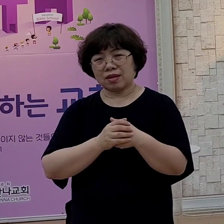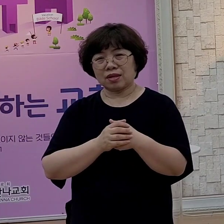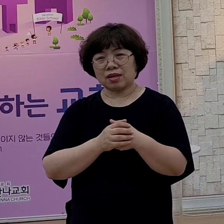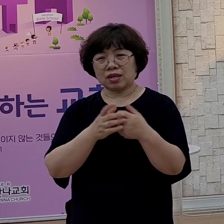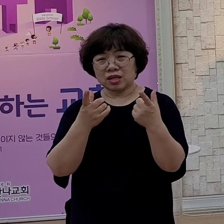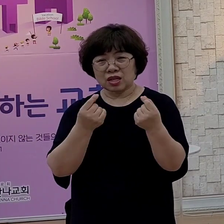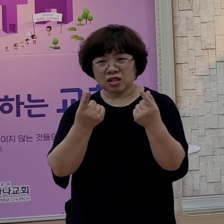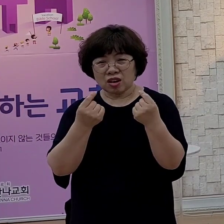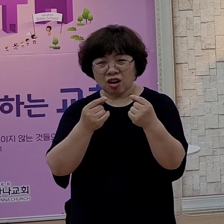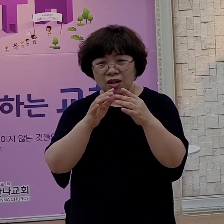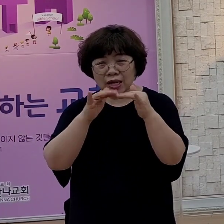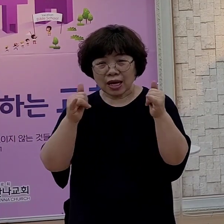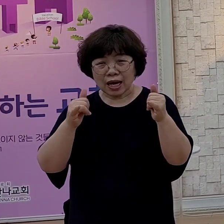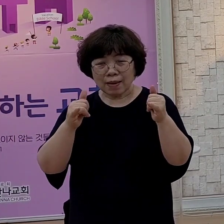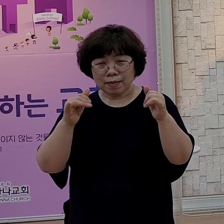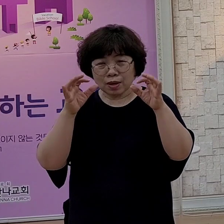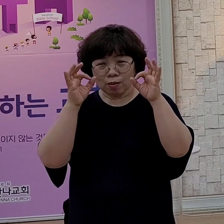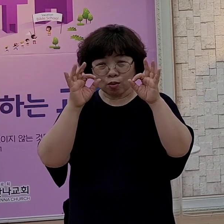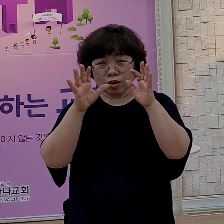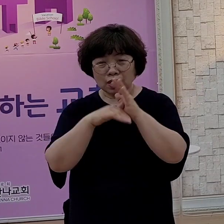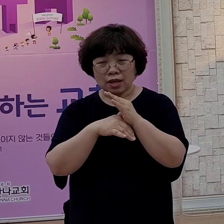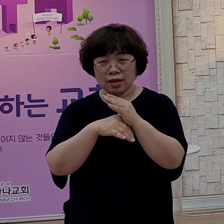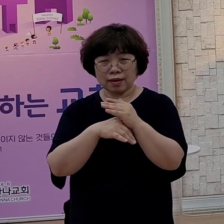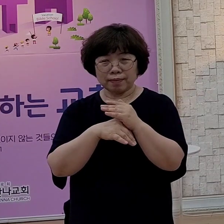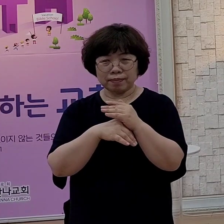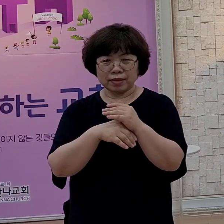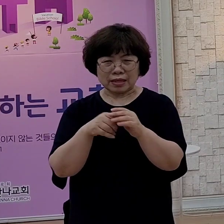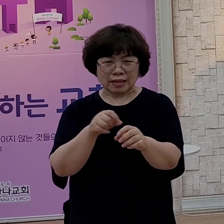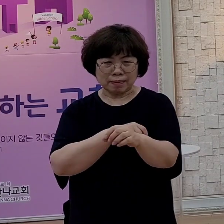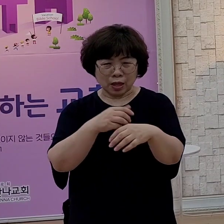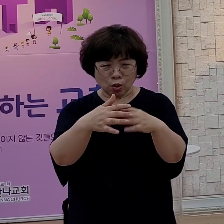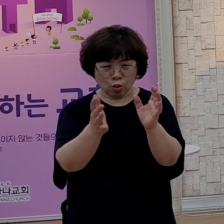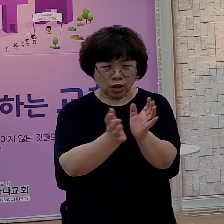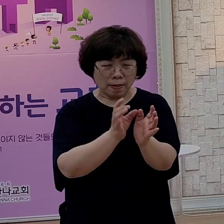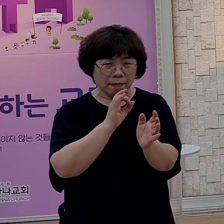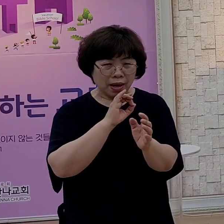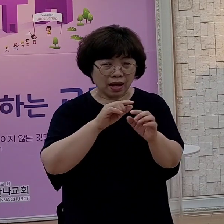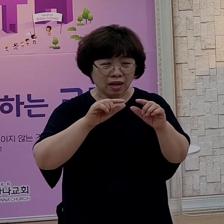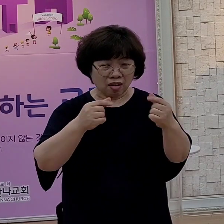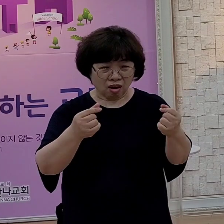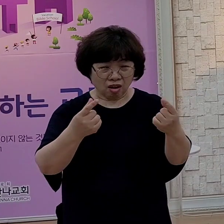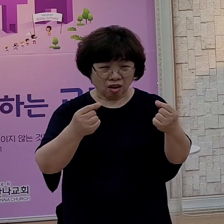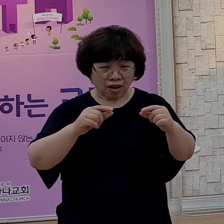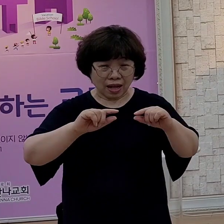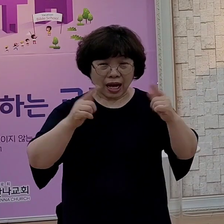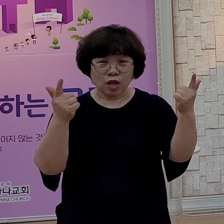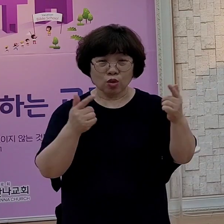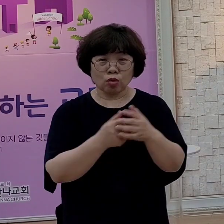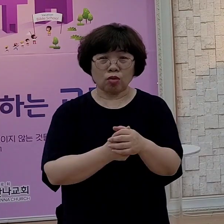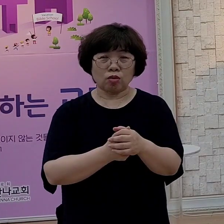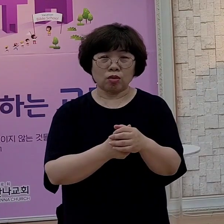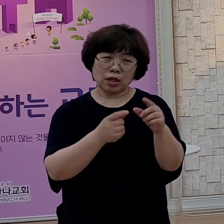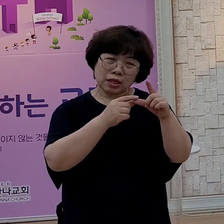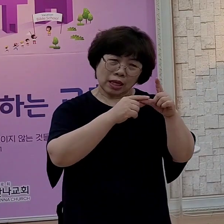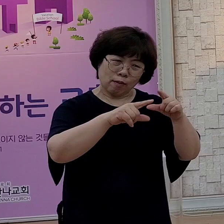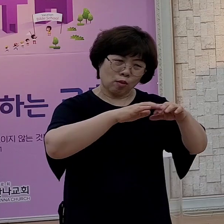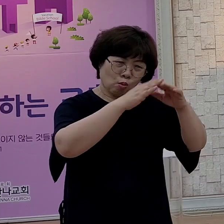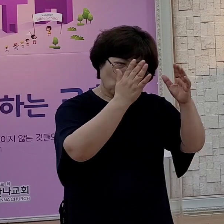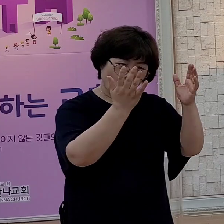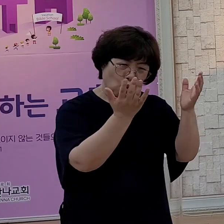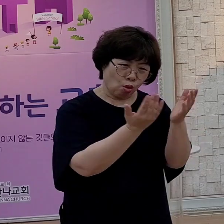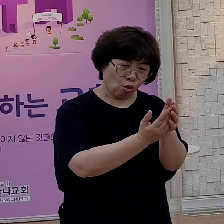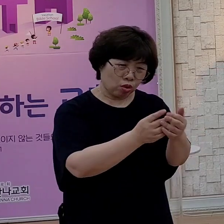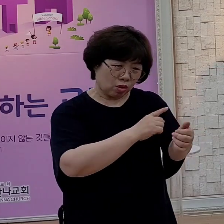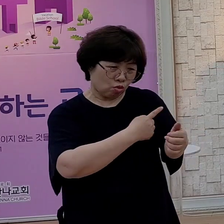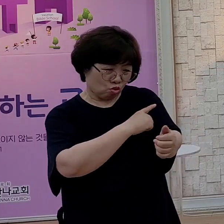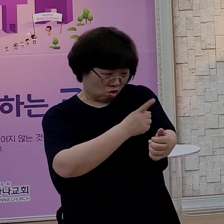그런 사람들이 어떤 특정 집단에만 그런 것도 있기도 하지만 그분들의 대체적인 특징이 뭐냐면 모든 그